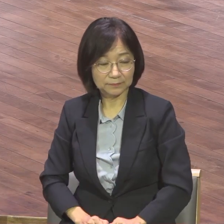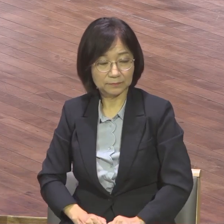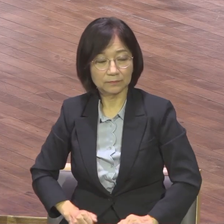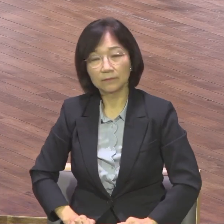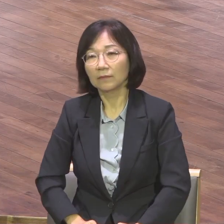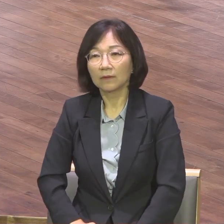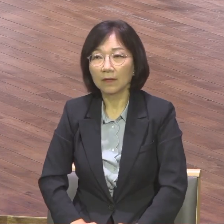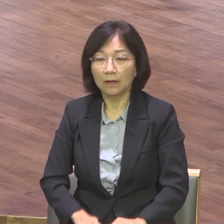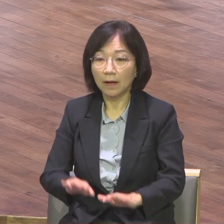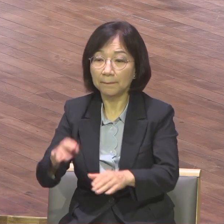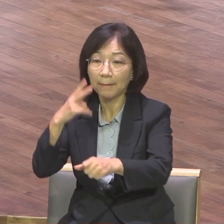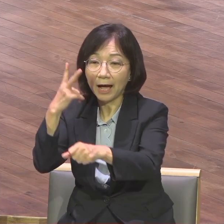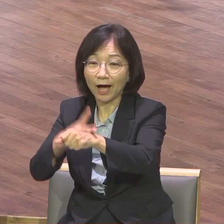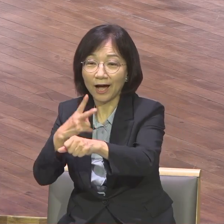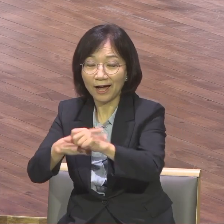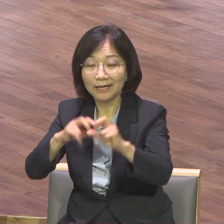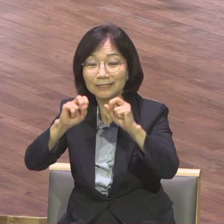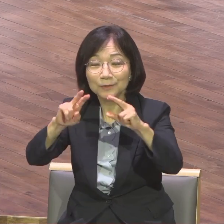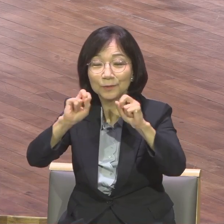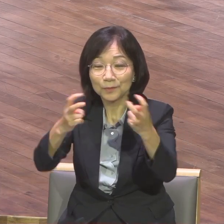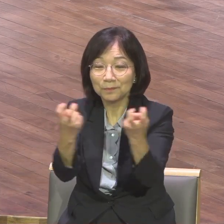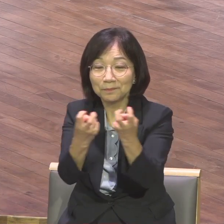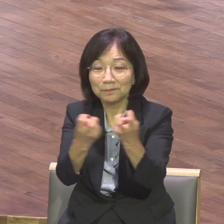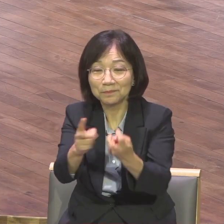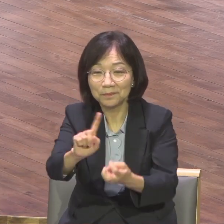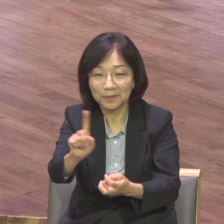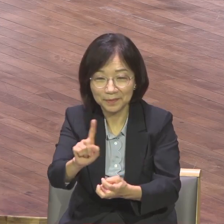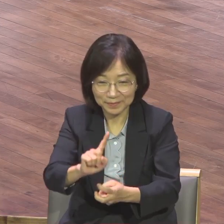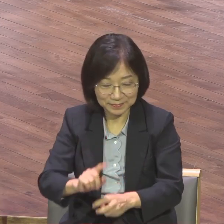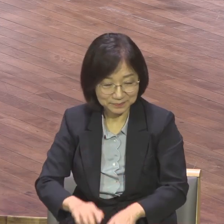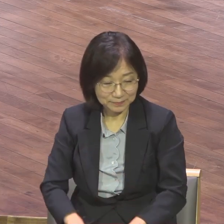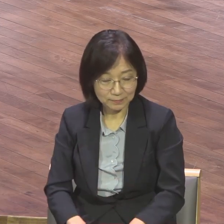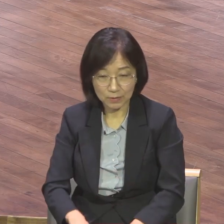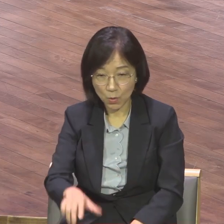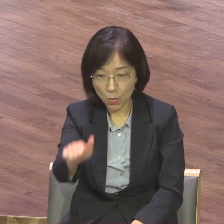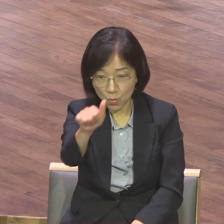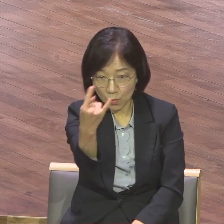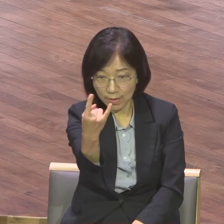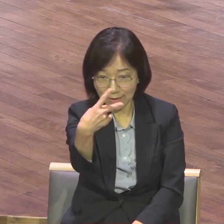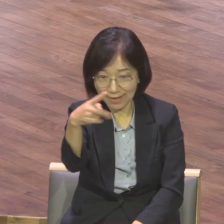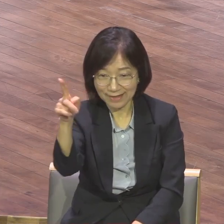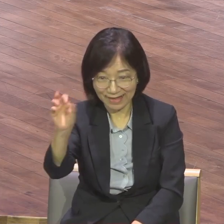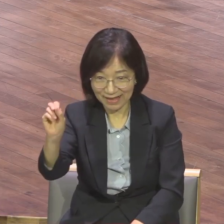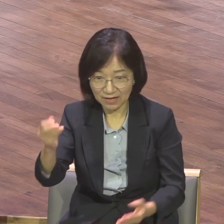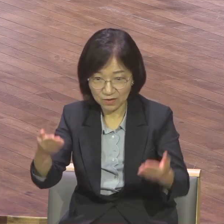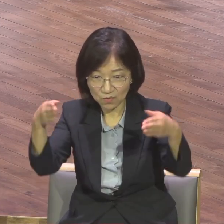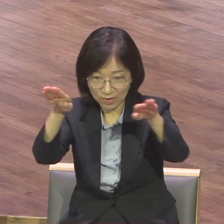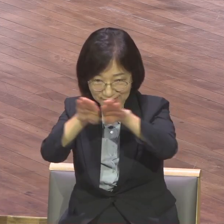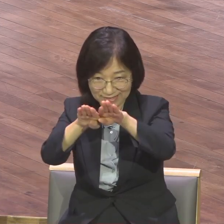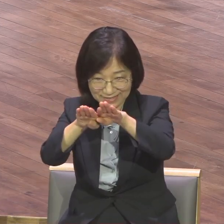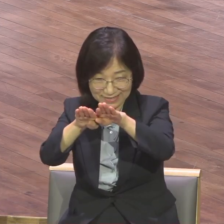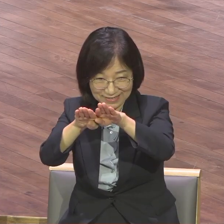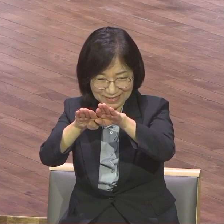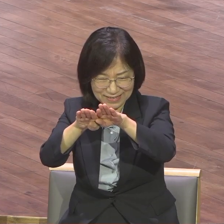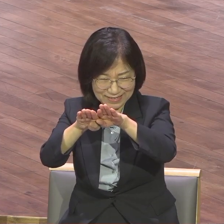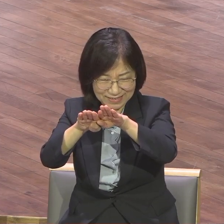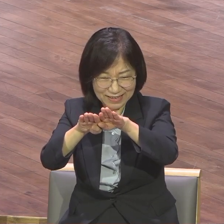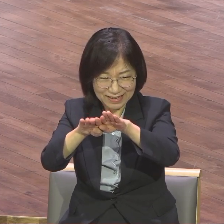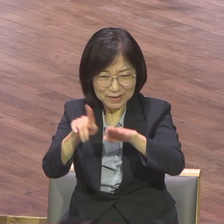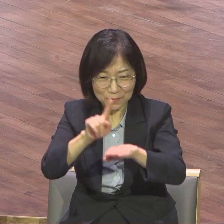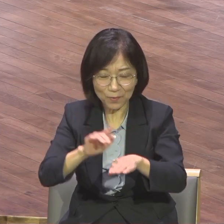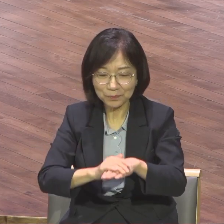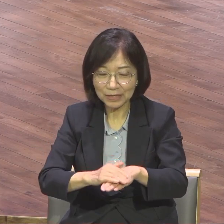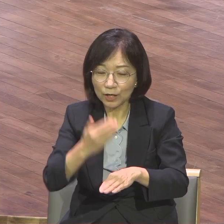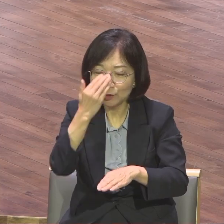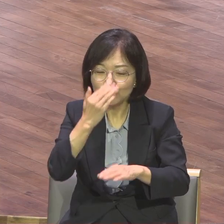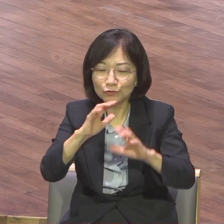사도 바울의 선교 전략 중 하나가 뭐냐? 회당 전략이에요. 요즘 말하면 그 회당은 유대교